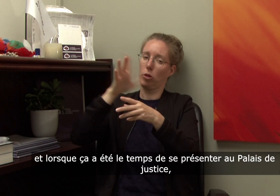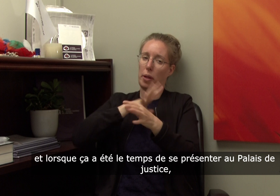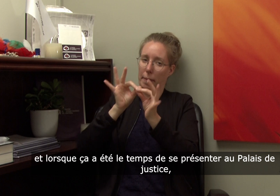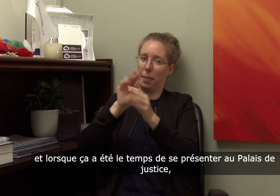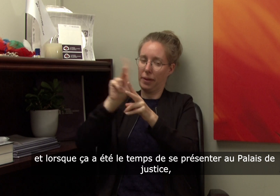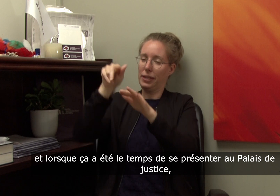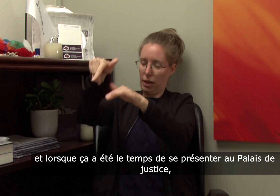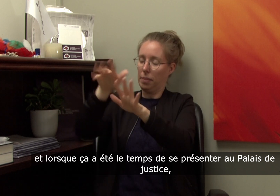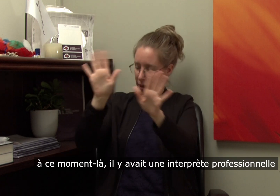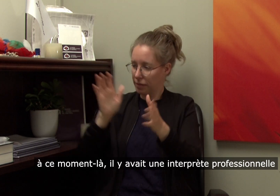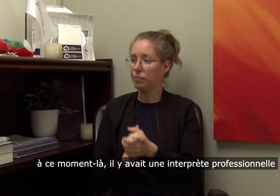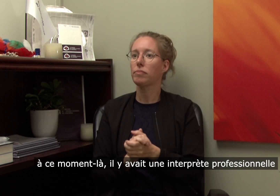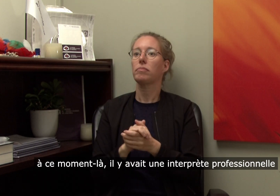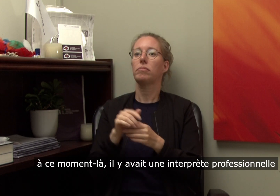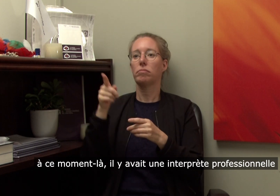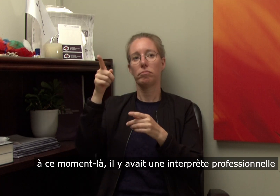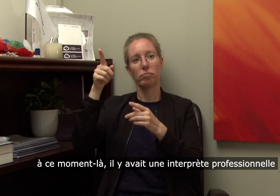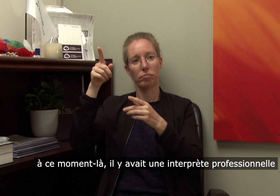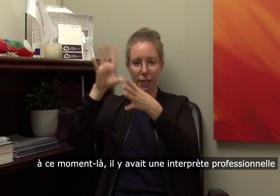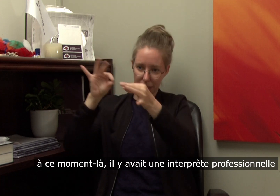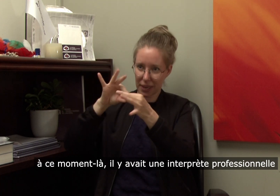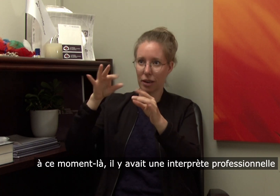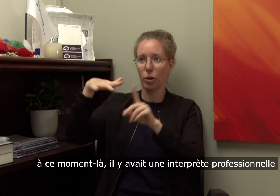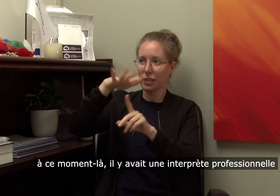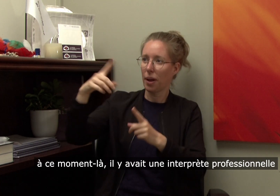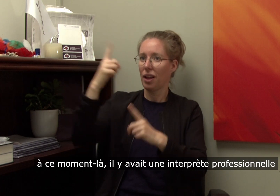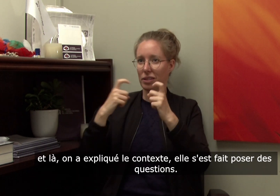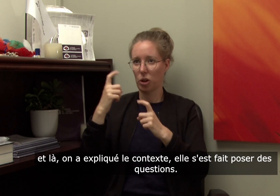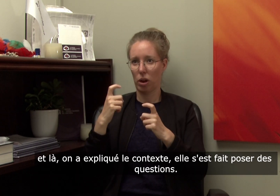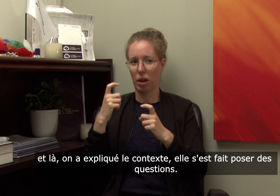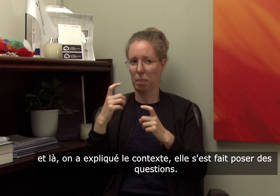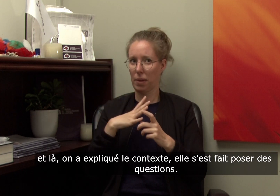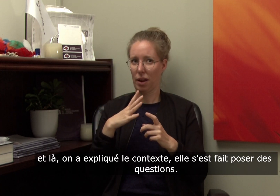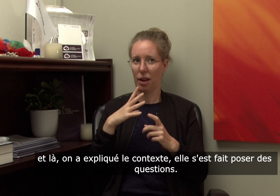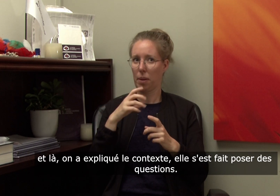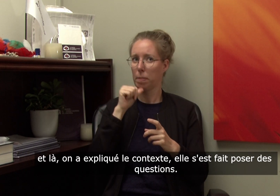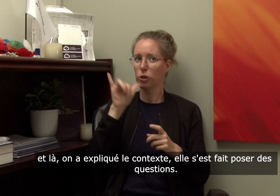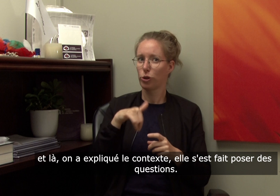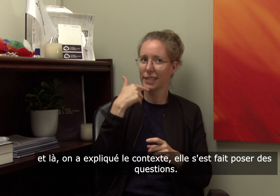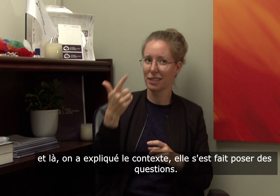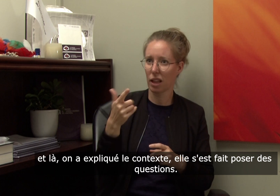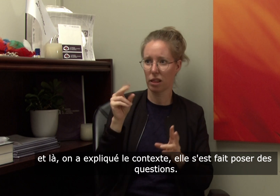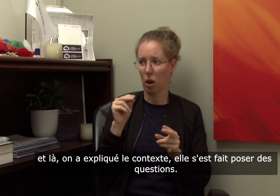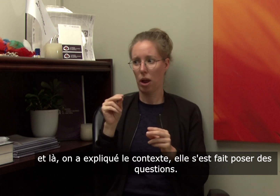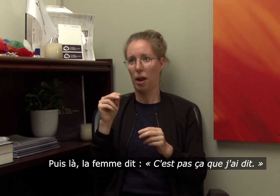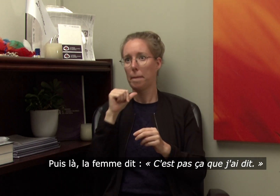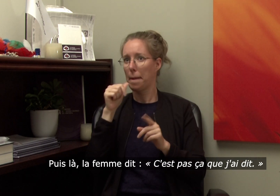palais de justice. Là, à ce moment-là, il y avait une interprète professionnelle. Et là, on a expliqué le contexte et s'est fait poser des questions. Puis là, la femme me dit, c'est pas